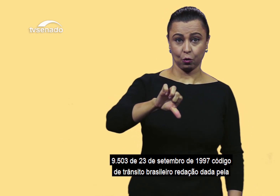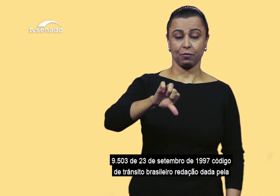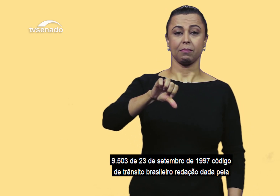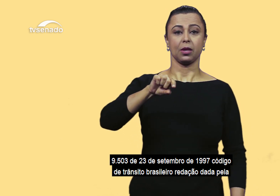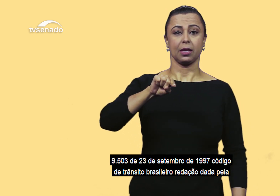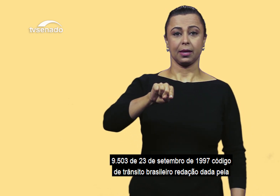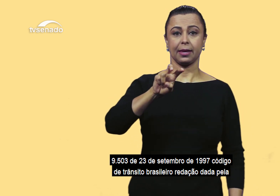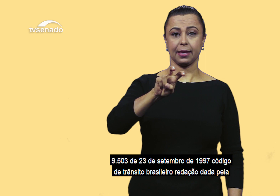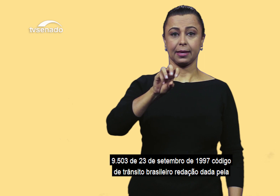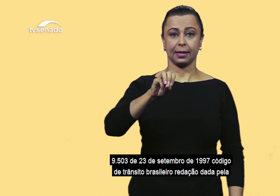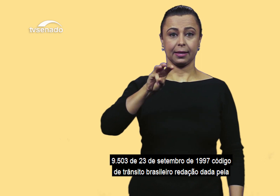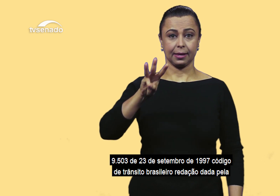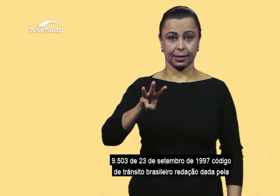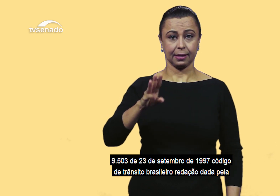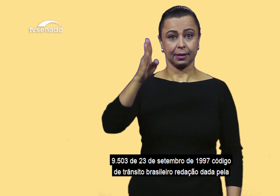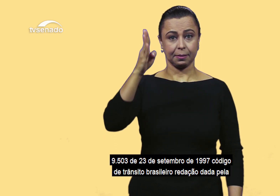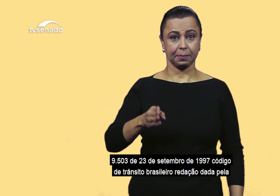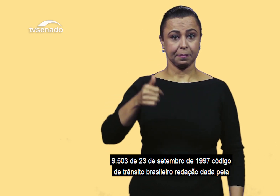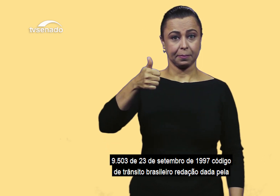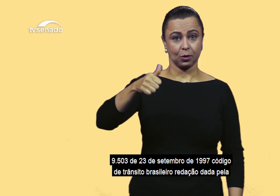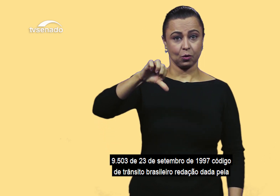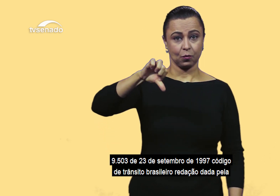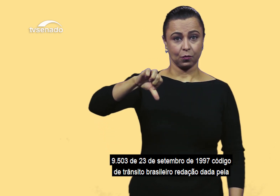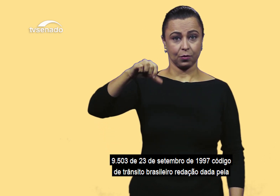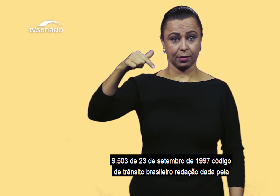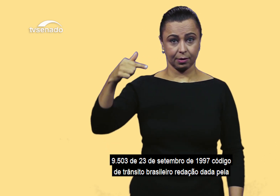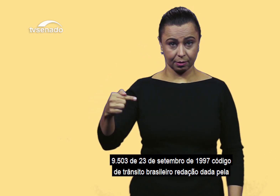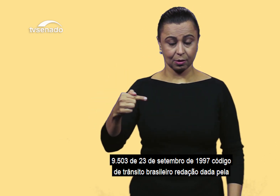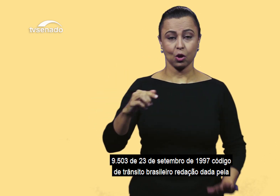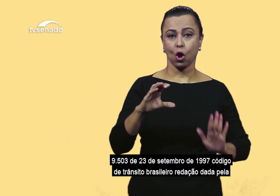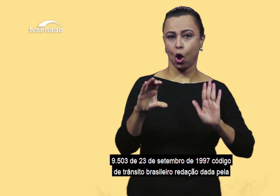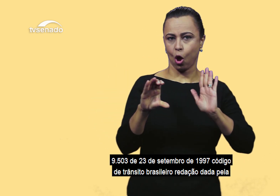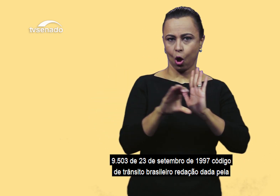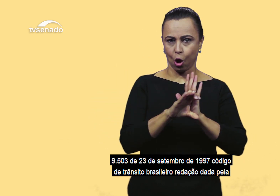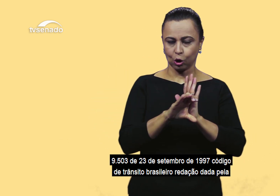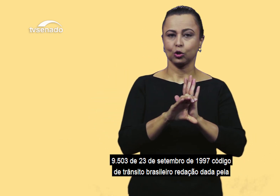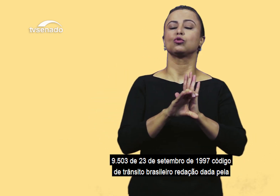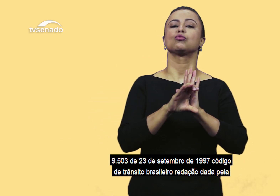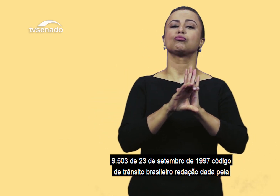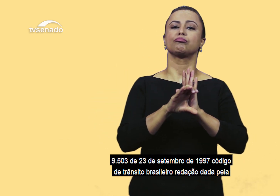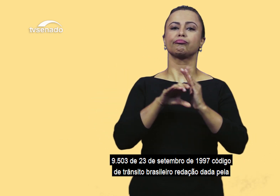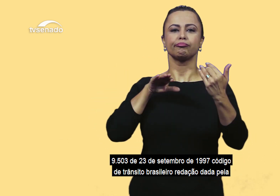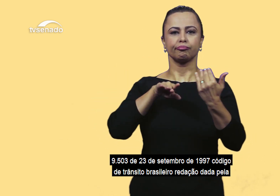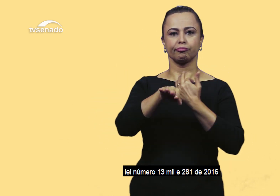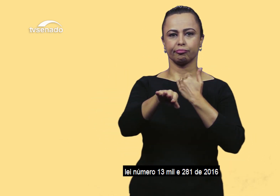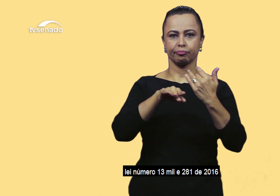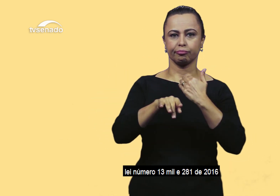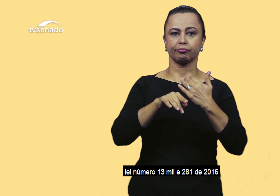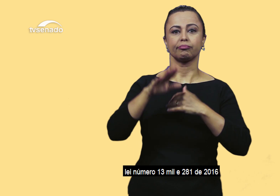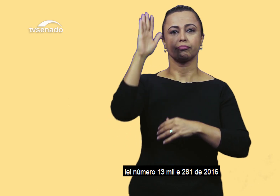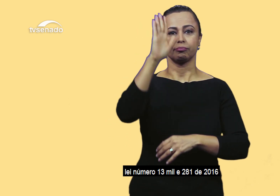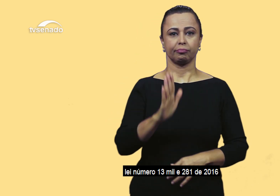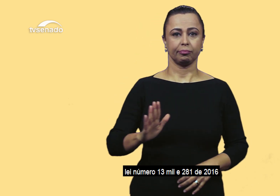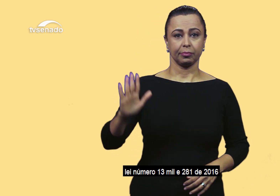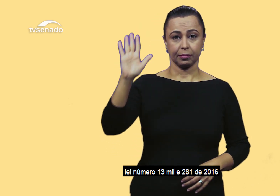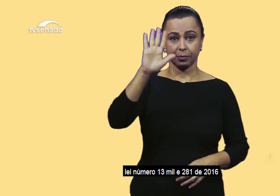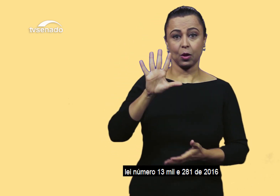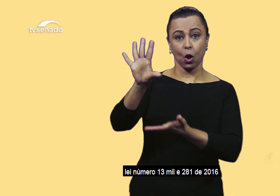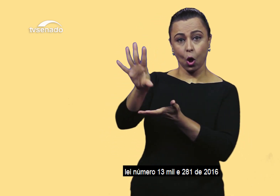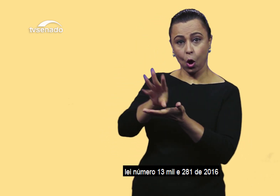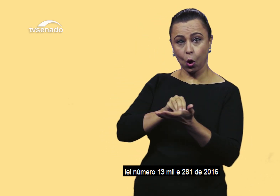1997 Código de Trânsito Brasileiro Redação dada pela Lei nº 13